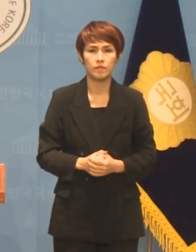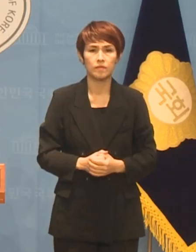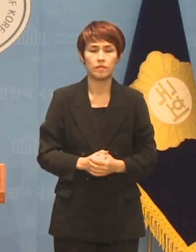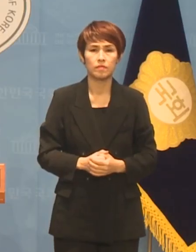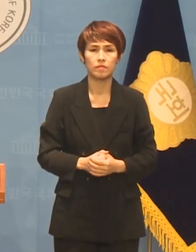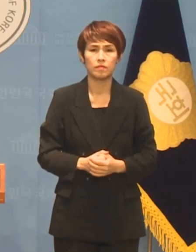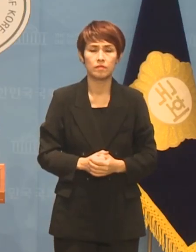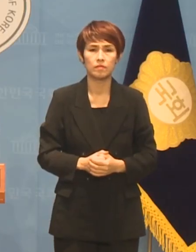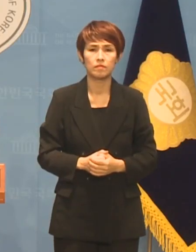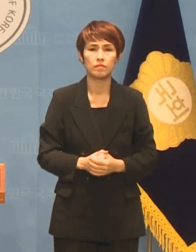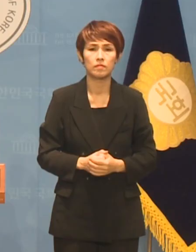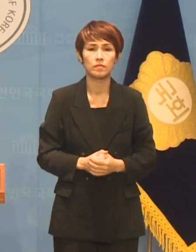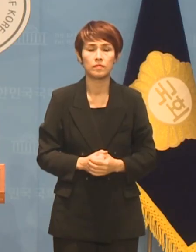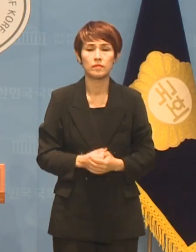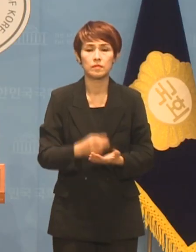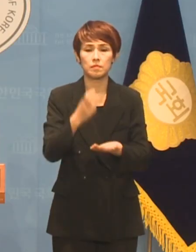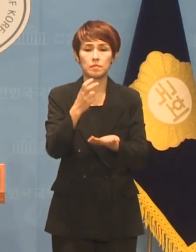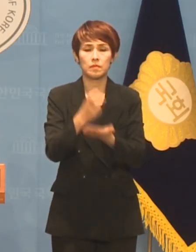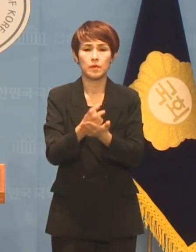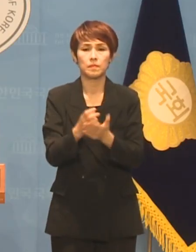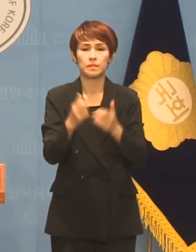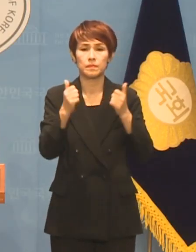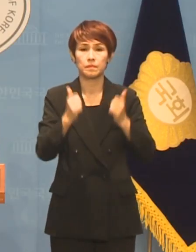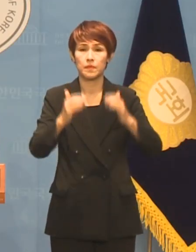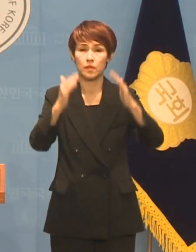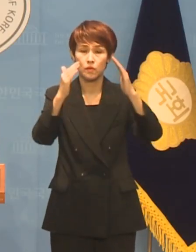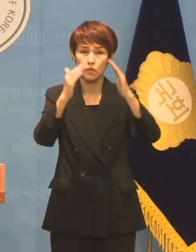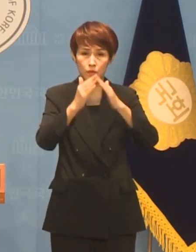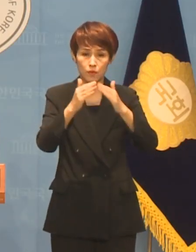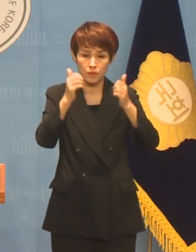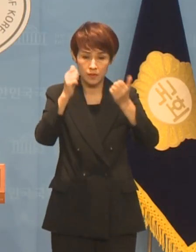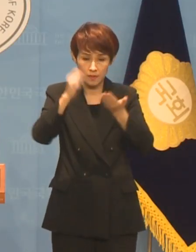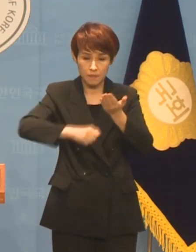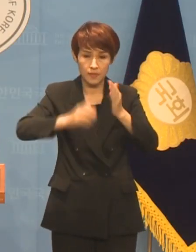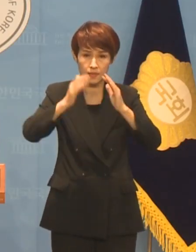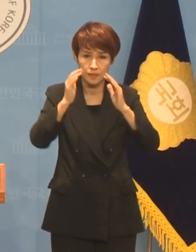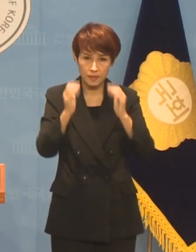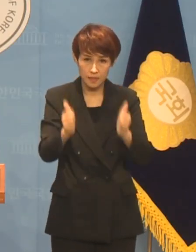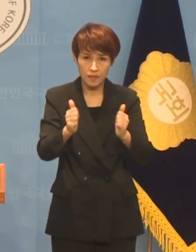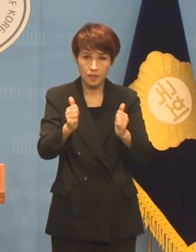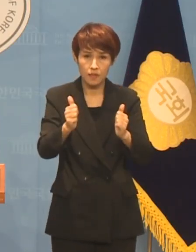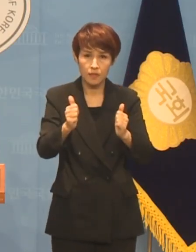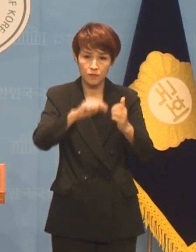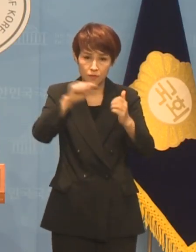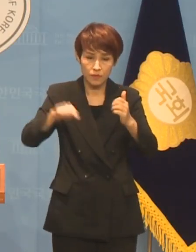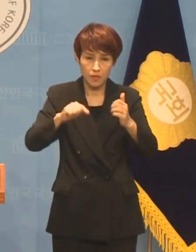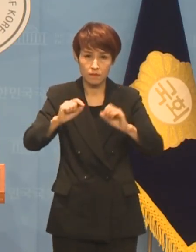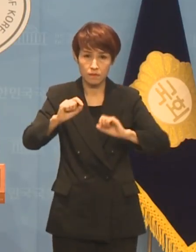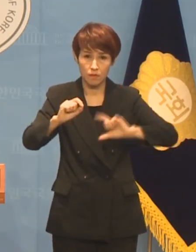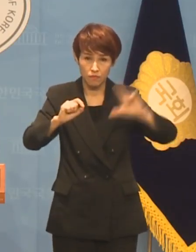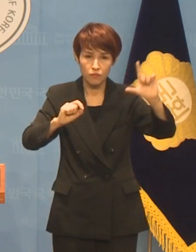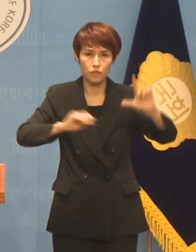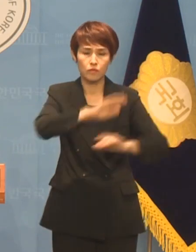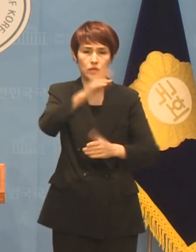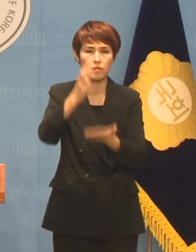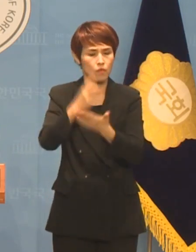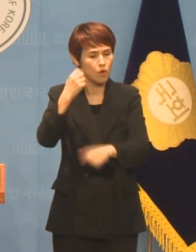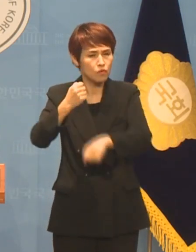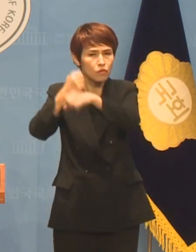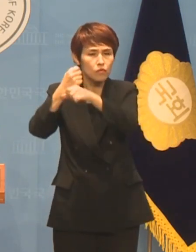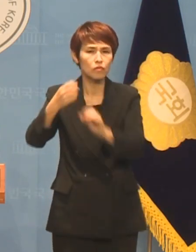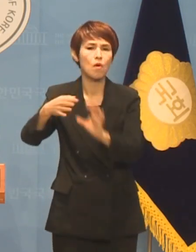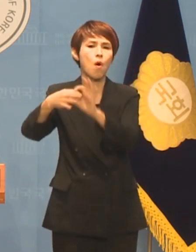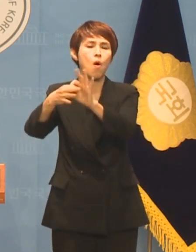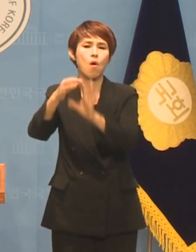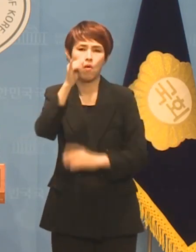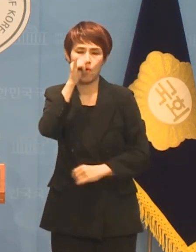그러지 않아도 헌법재판소 재판관 중 다수가 우리법연구회 계열로 도배되어